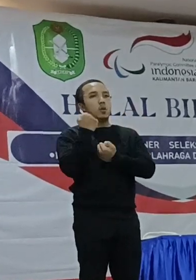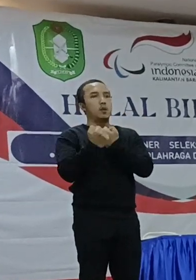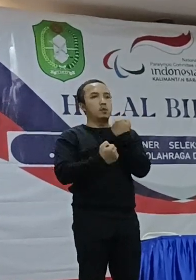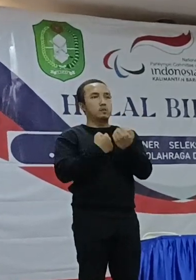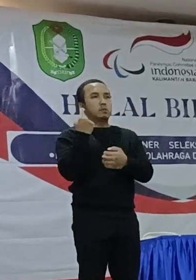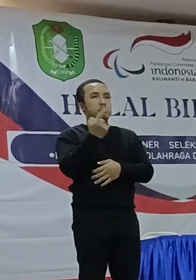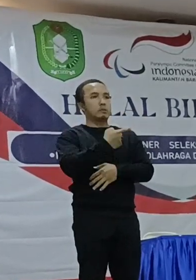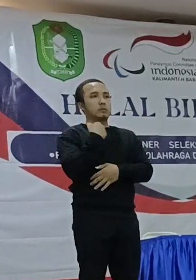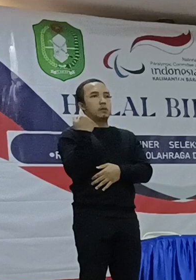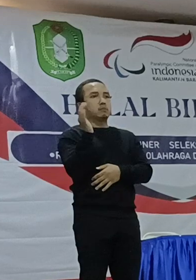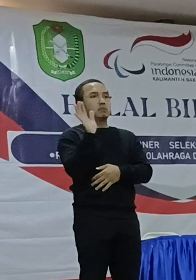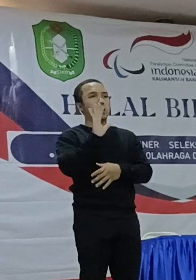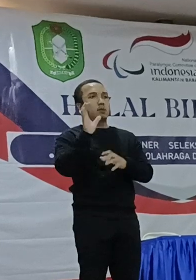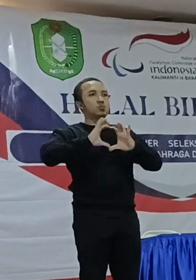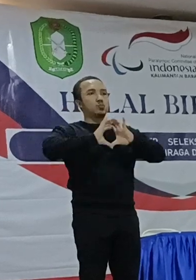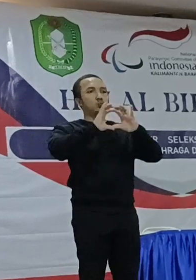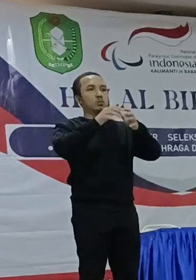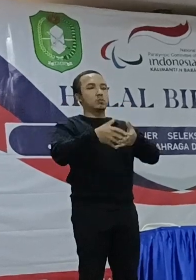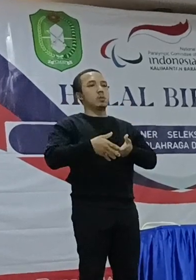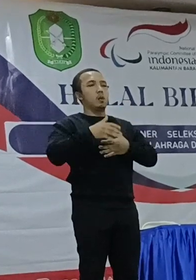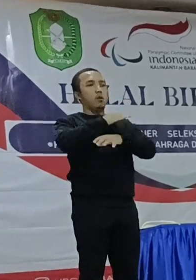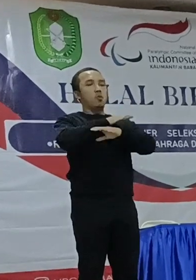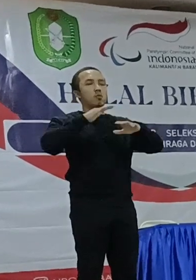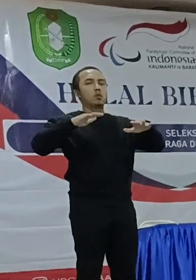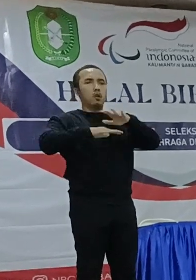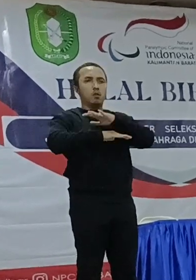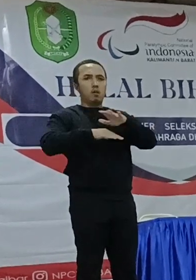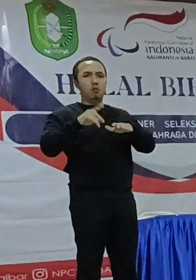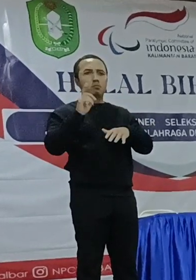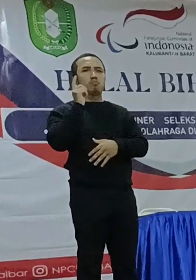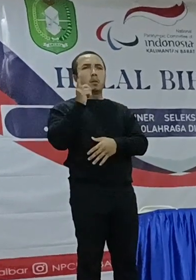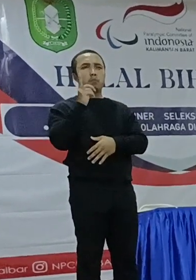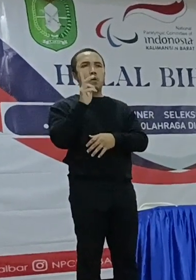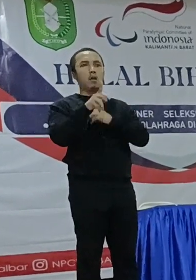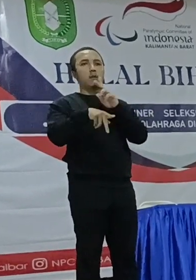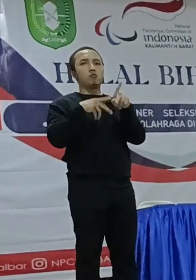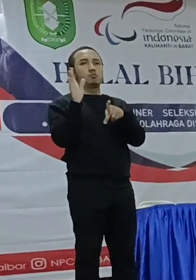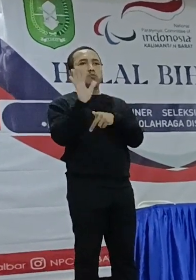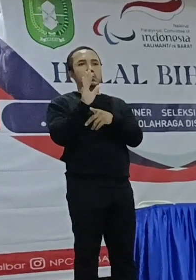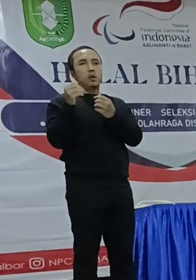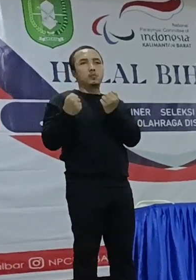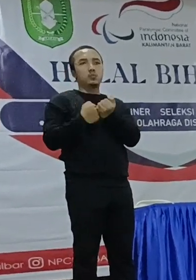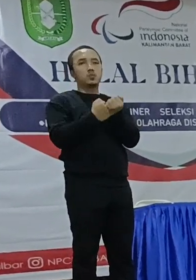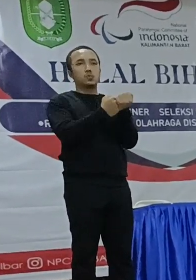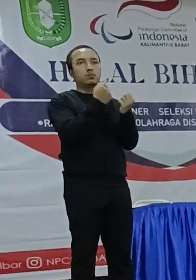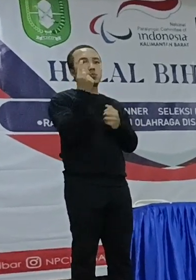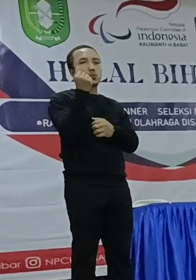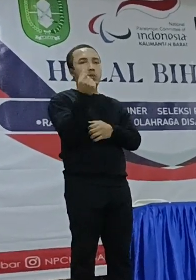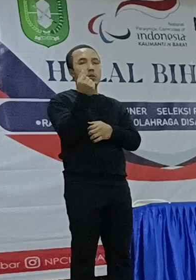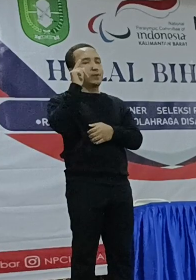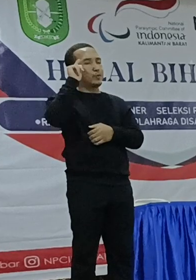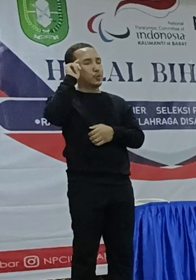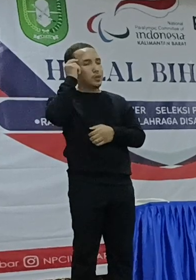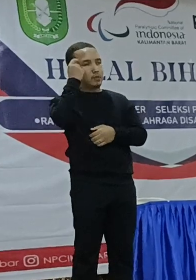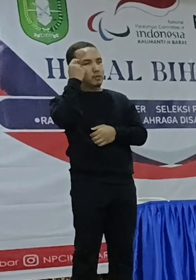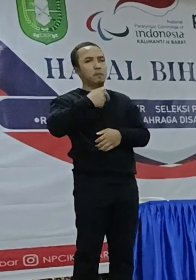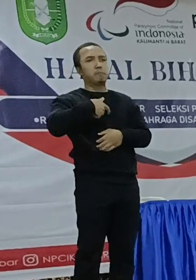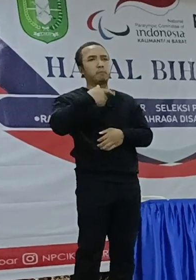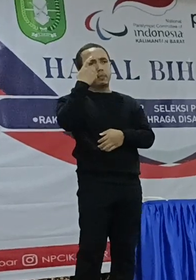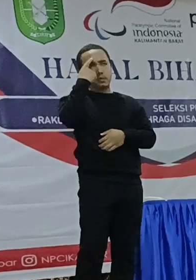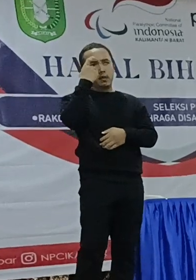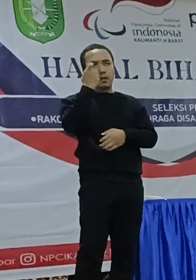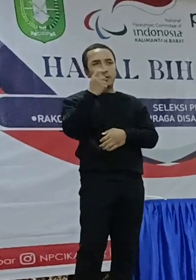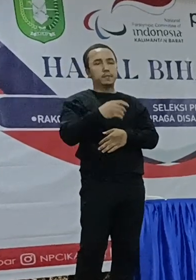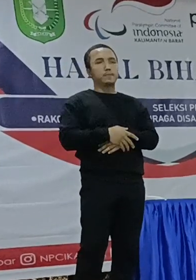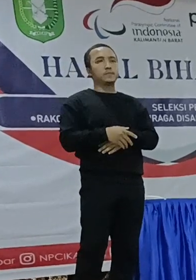karena kalau olahraga tanpa didukung oleh finansial itu juga cukup sulit. Tapi saya yakin dan percaya